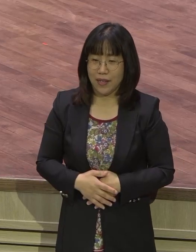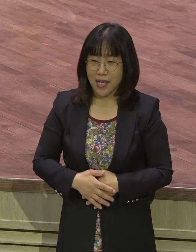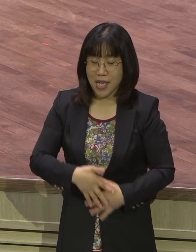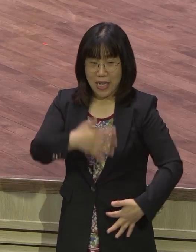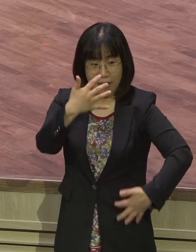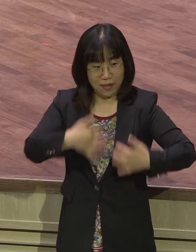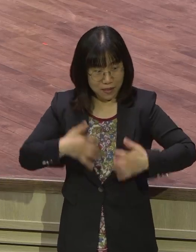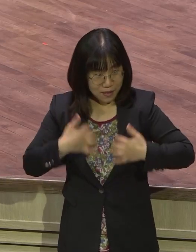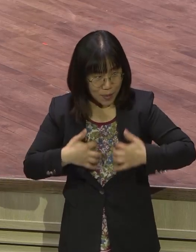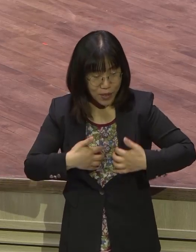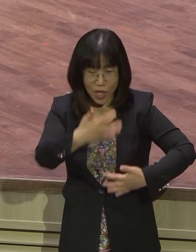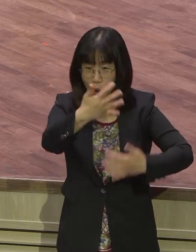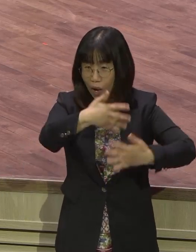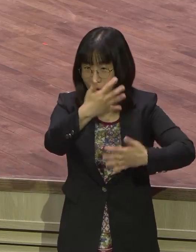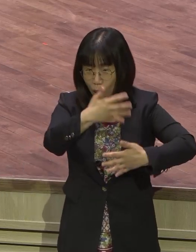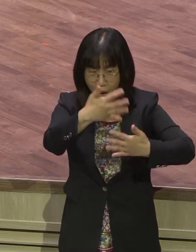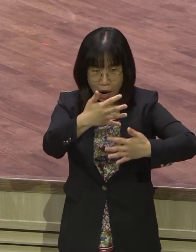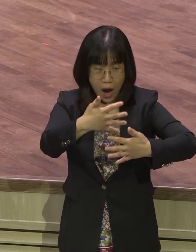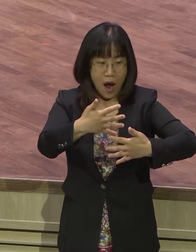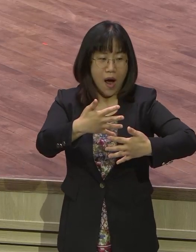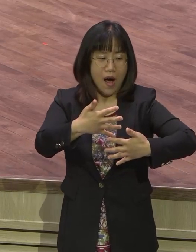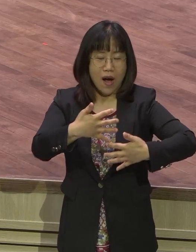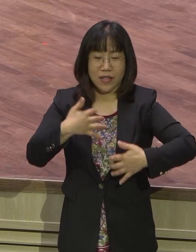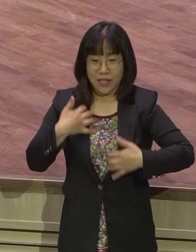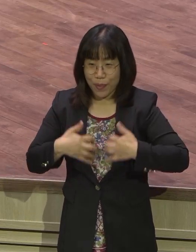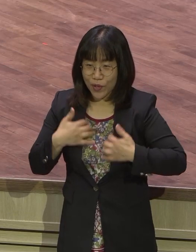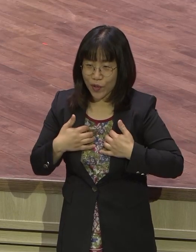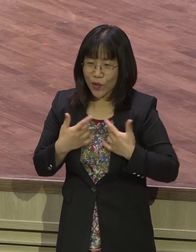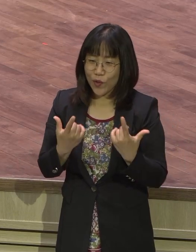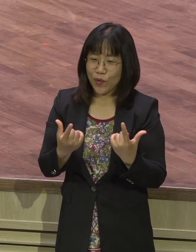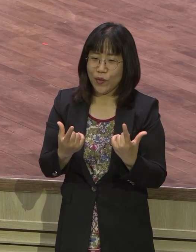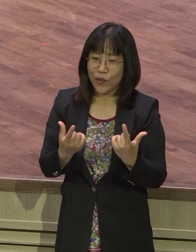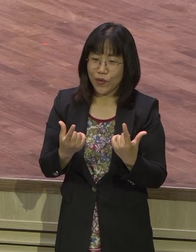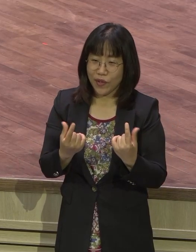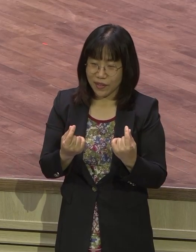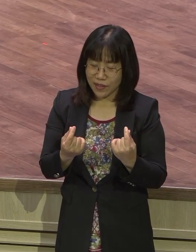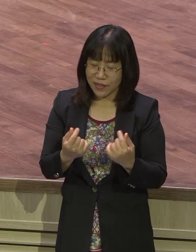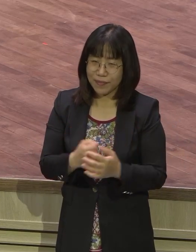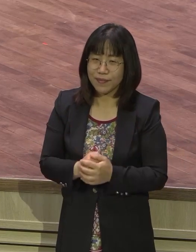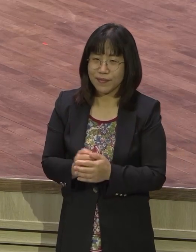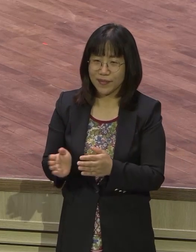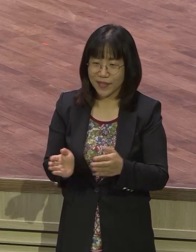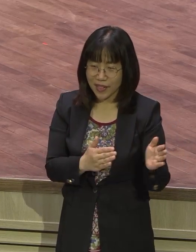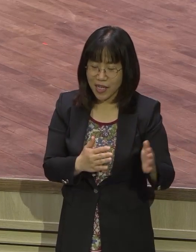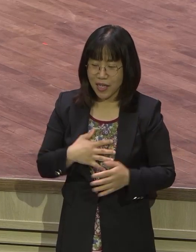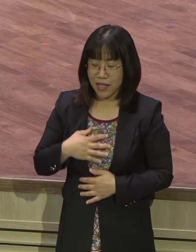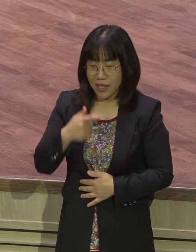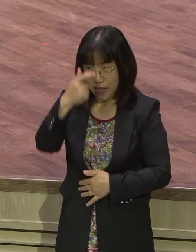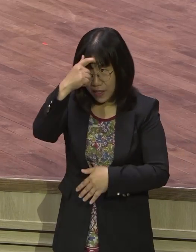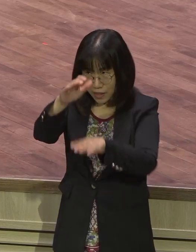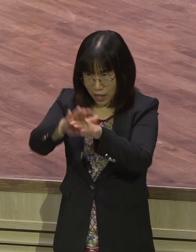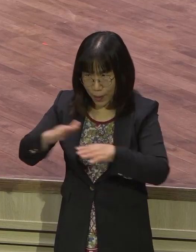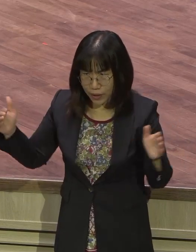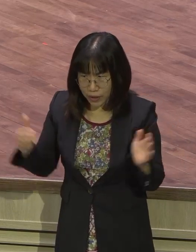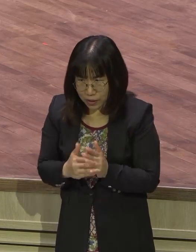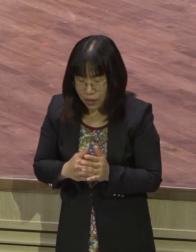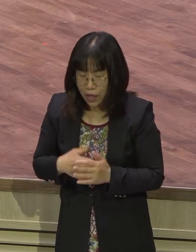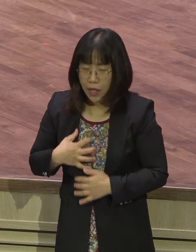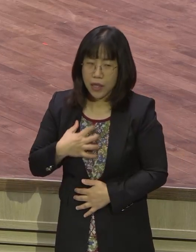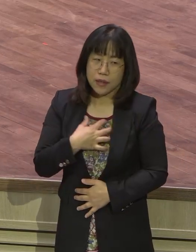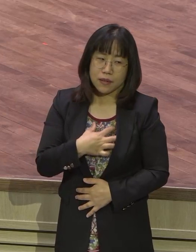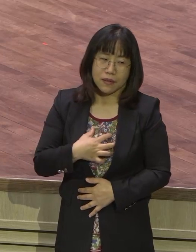한 포로 보고 나가도 전부 막 신나가 나가는데 예배대로 나가면서 근심이 가득합니까? 아무